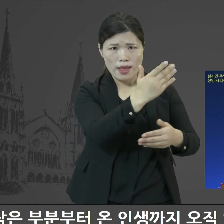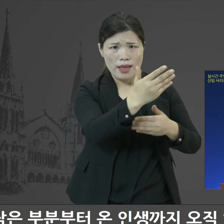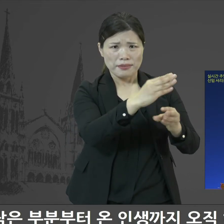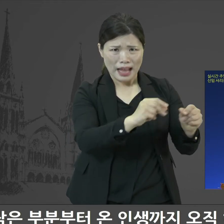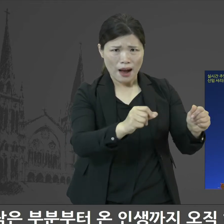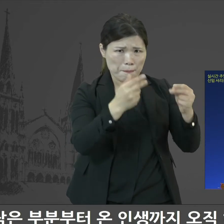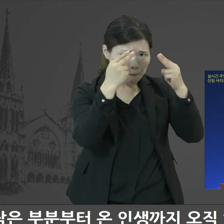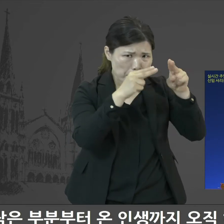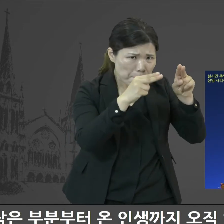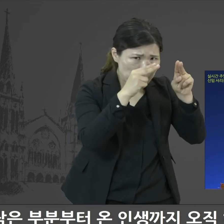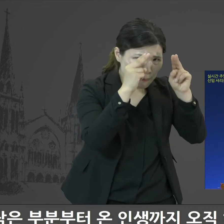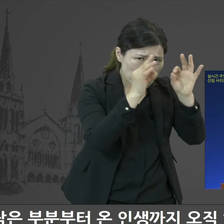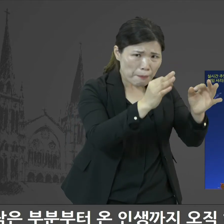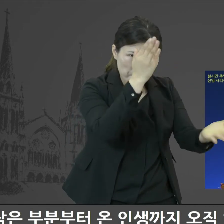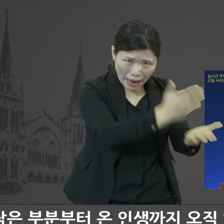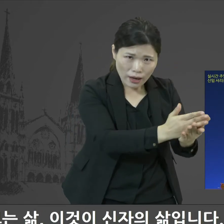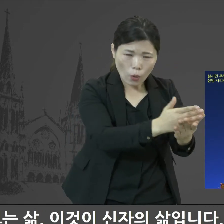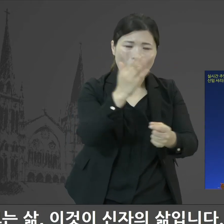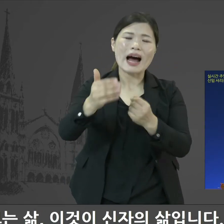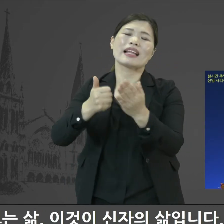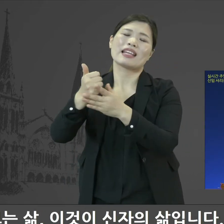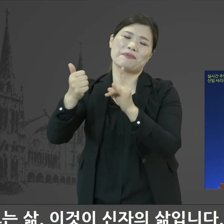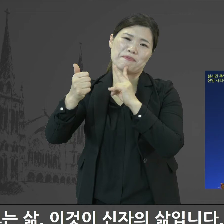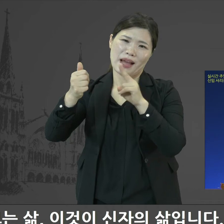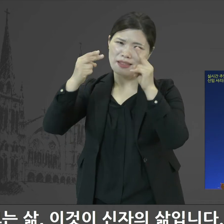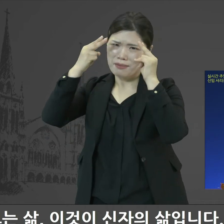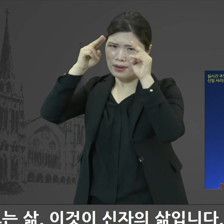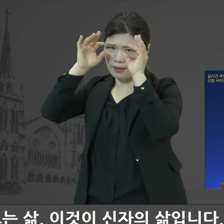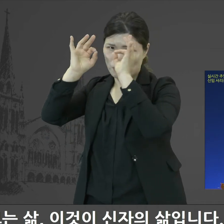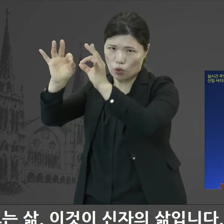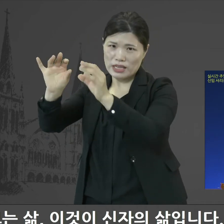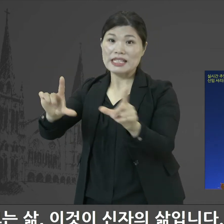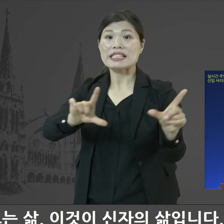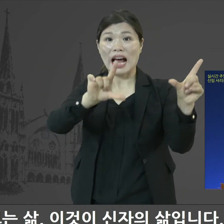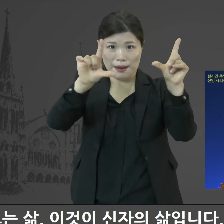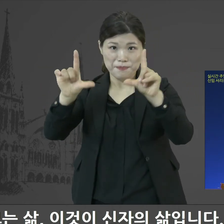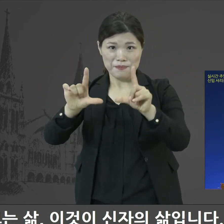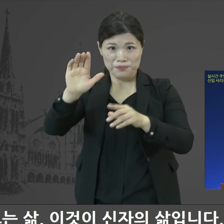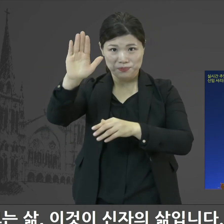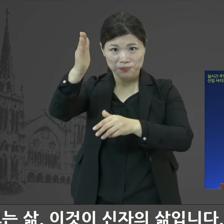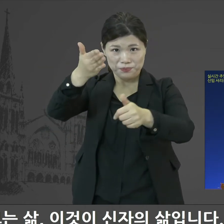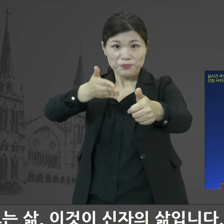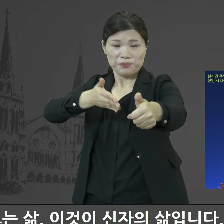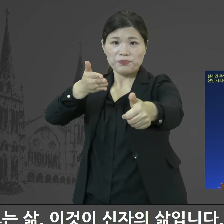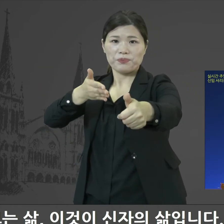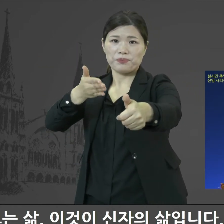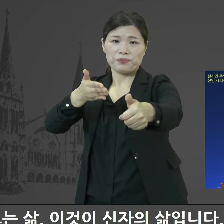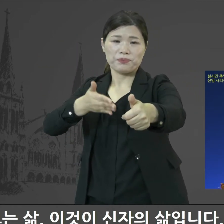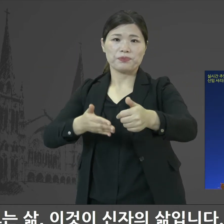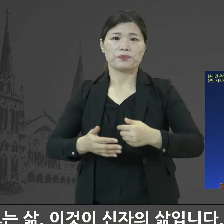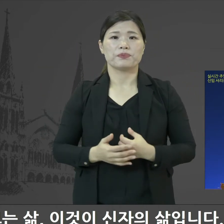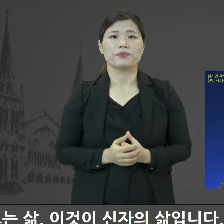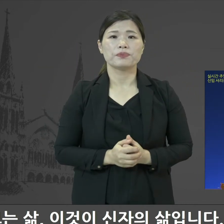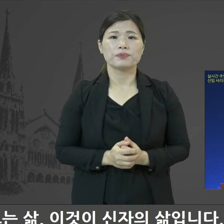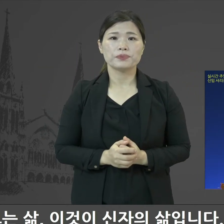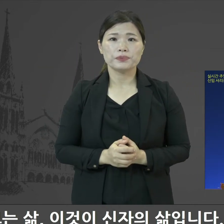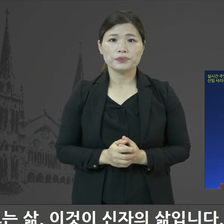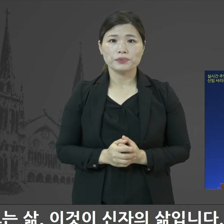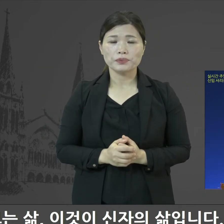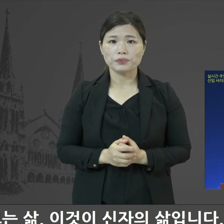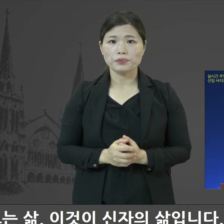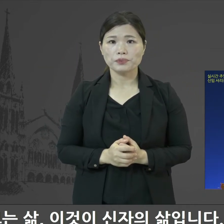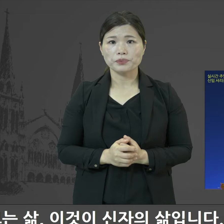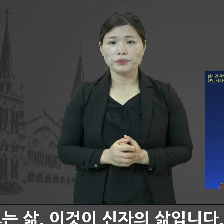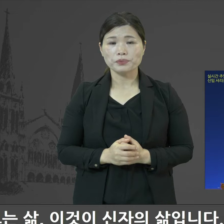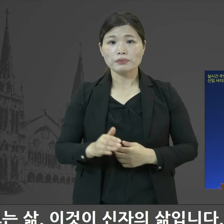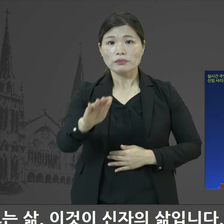바라보고 주만 의지하며 하나님의 은혜를 누리는 복된 삶이 될 수 있기를 주의 이름으로 간절히 축복합니다.